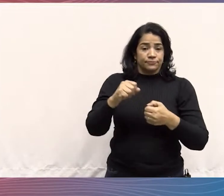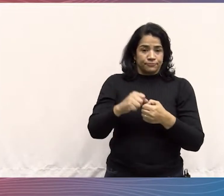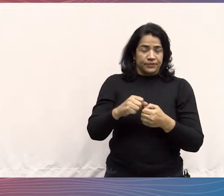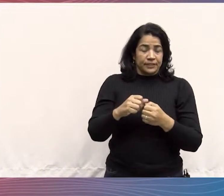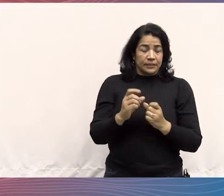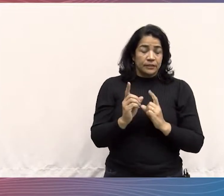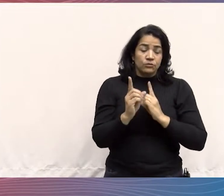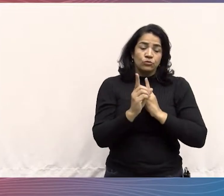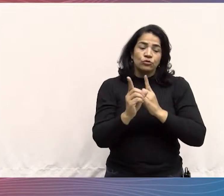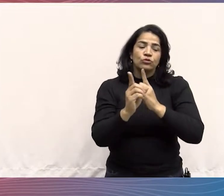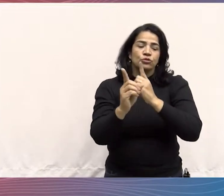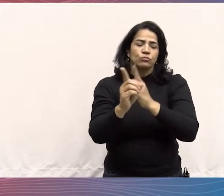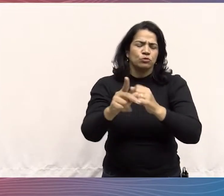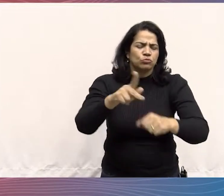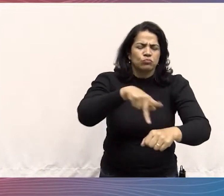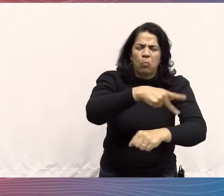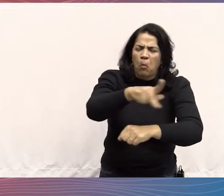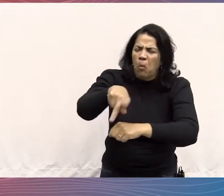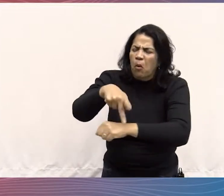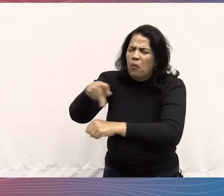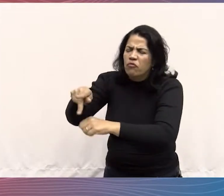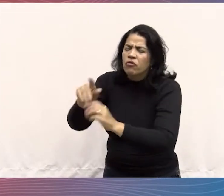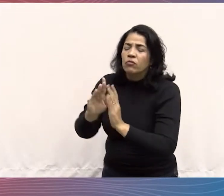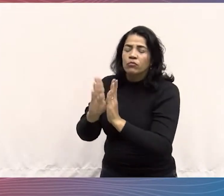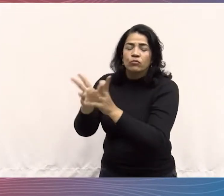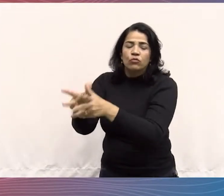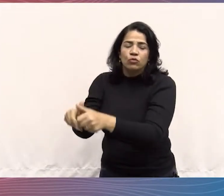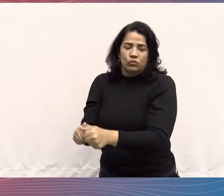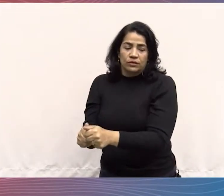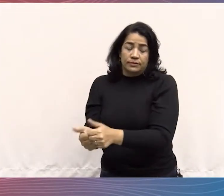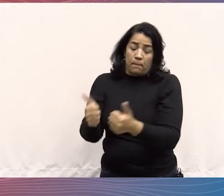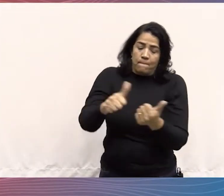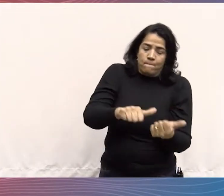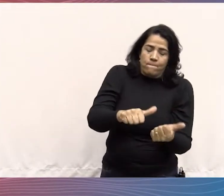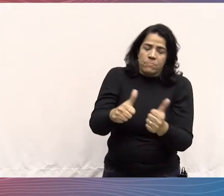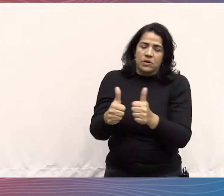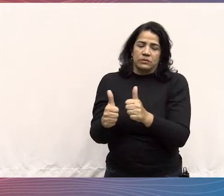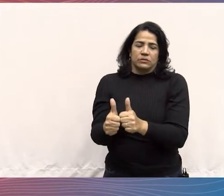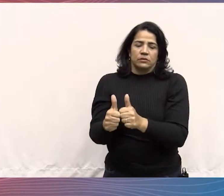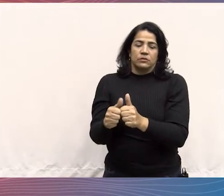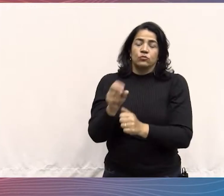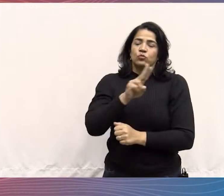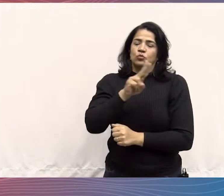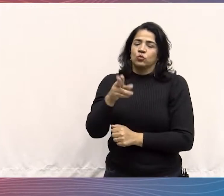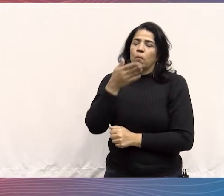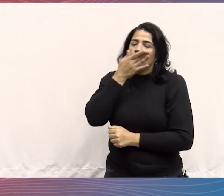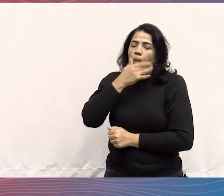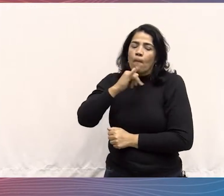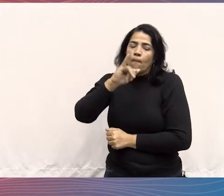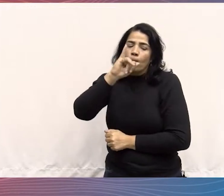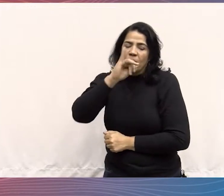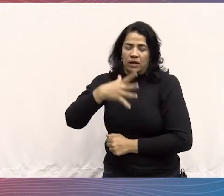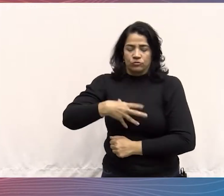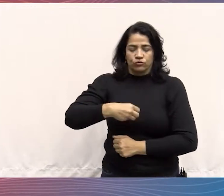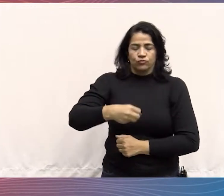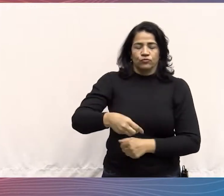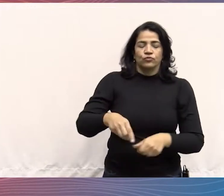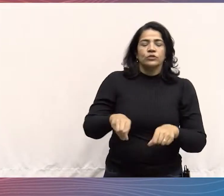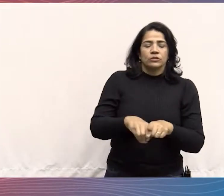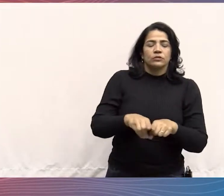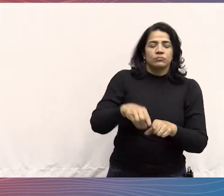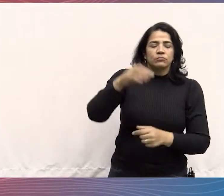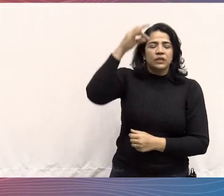do Filho e do Espírito Santo, ensinando-os a guardar todas as coisas que vos